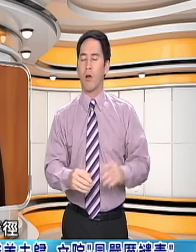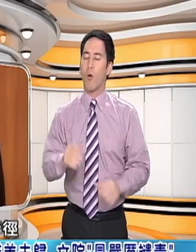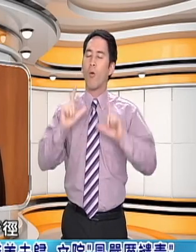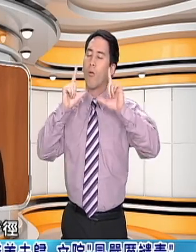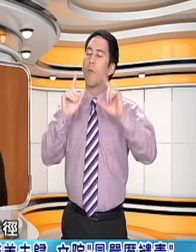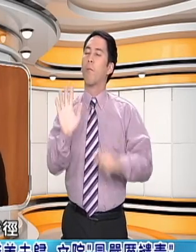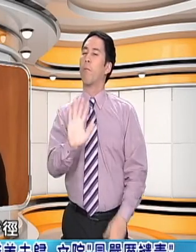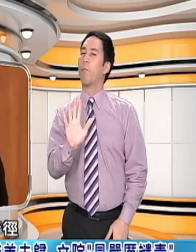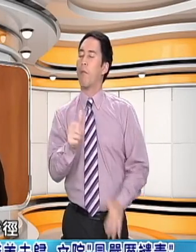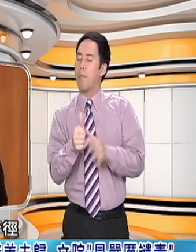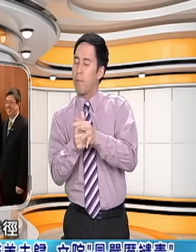径。